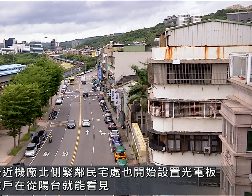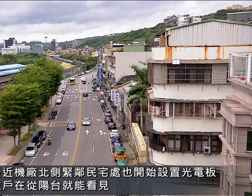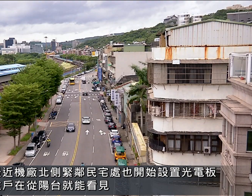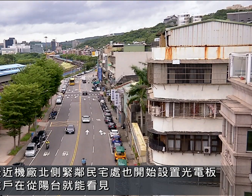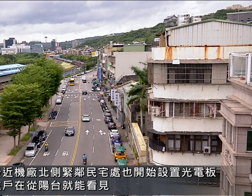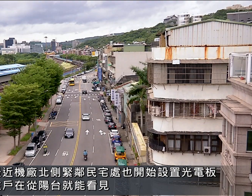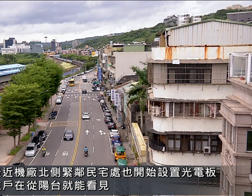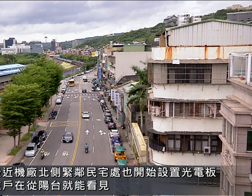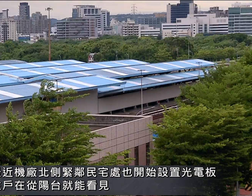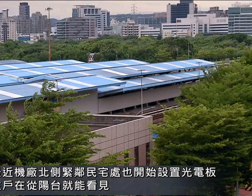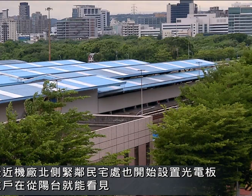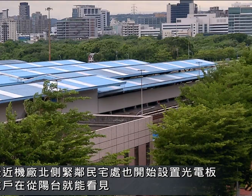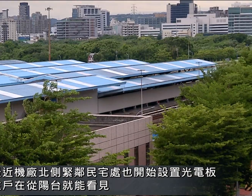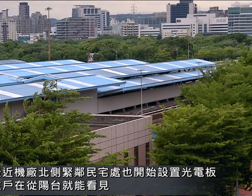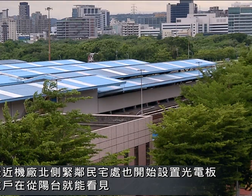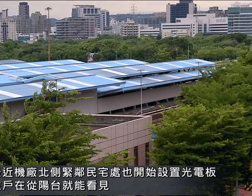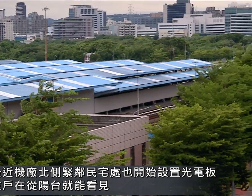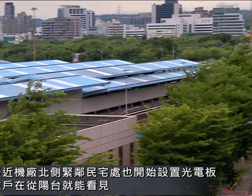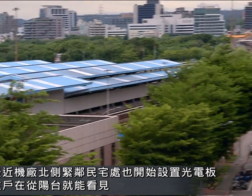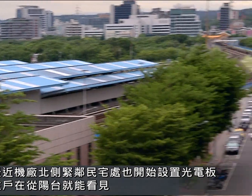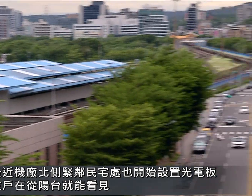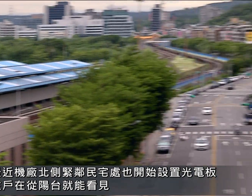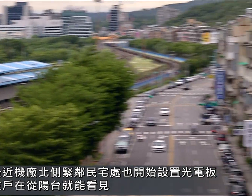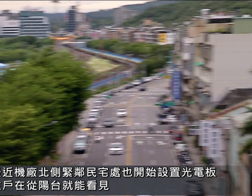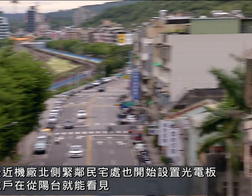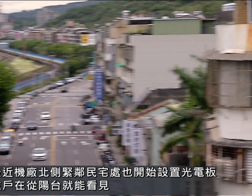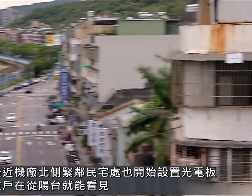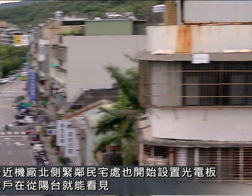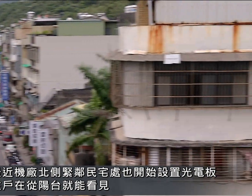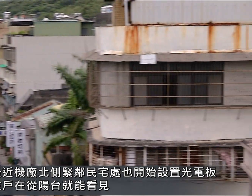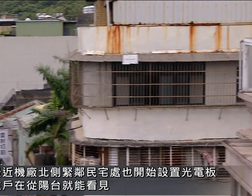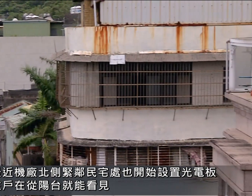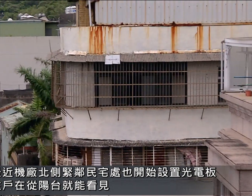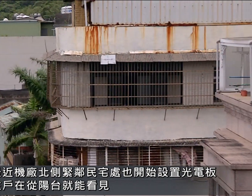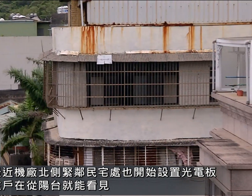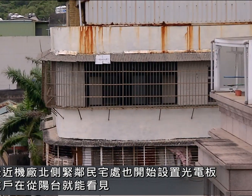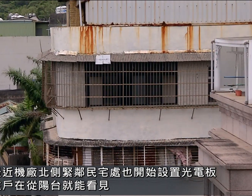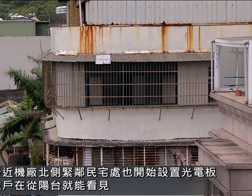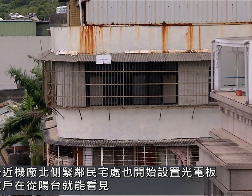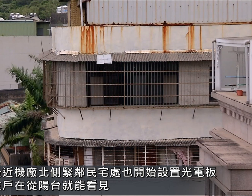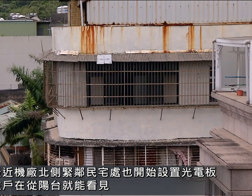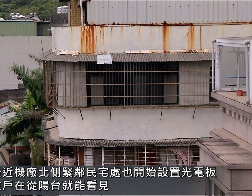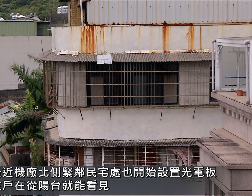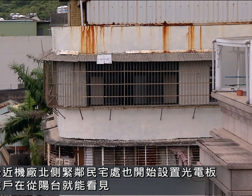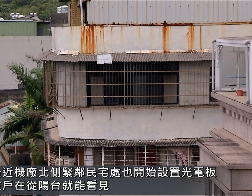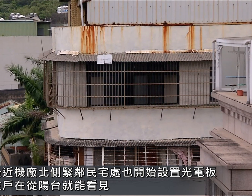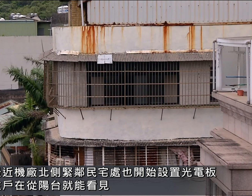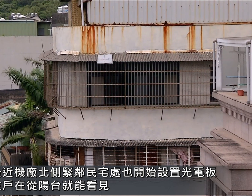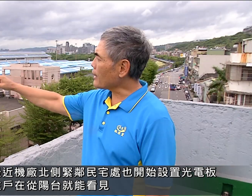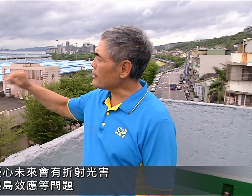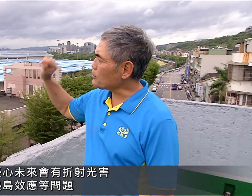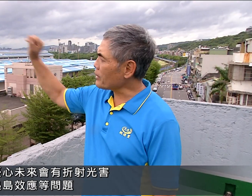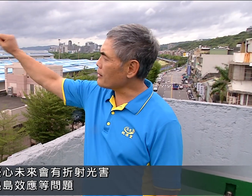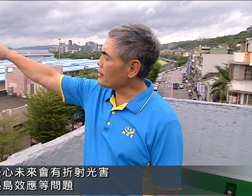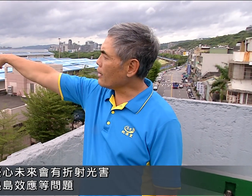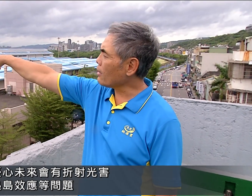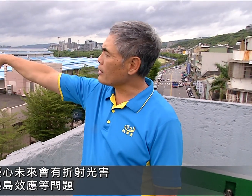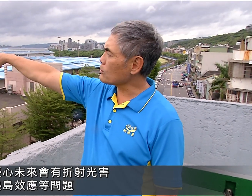民宅处也开始设置光电板，住户再从阳台就能看见，忧心未来会有折射光害、热岛效应等问